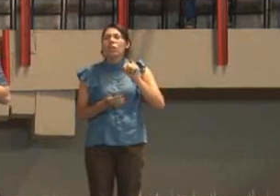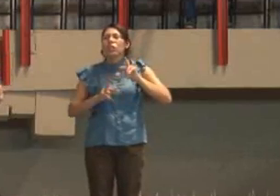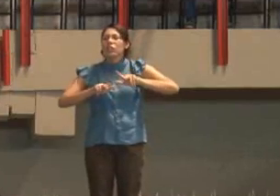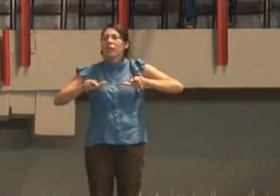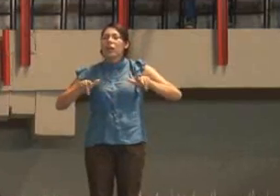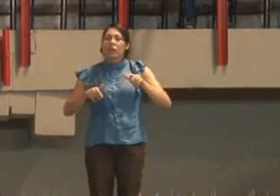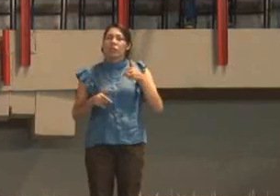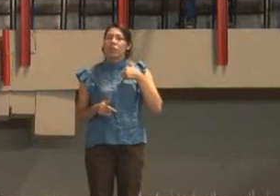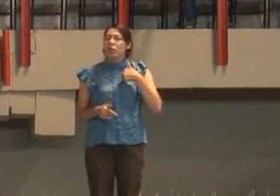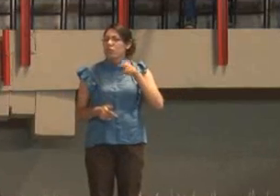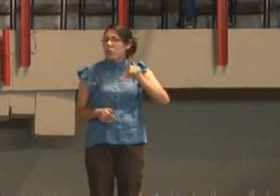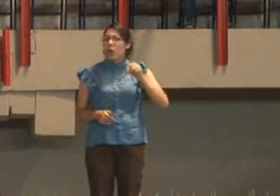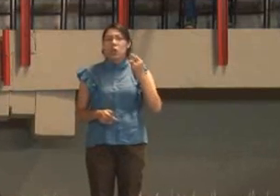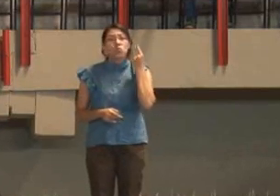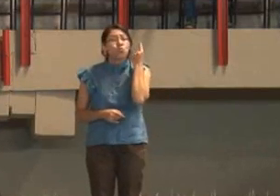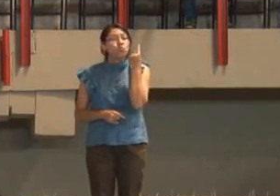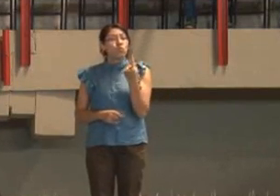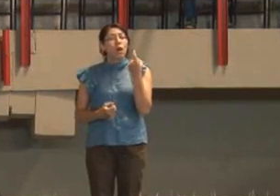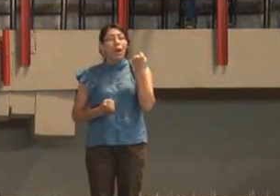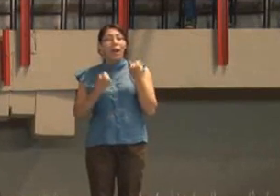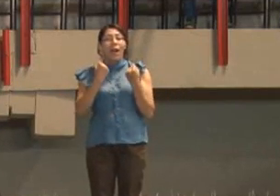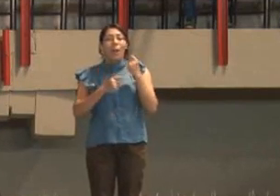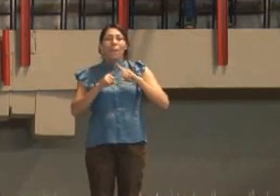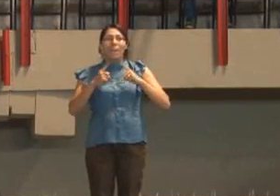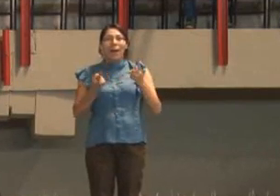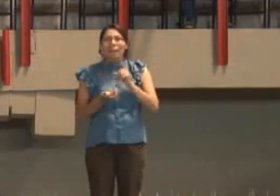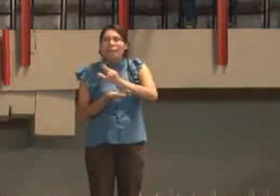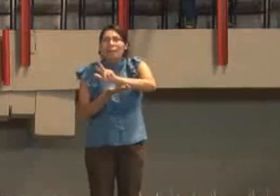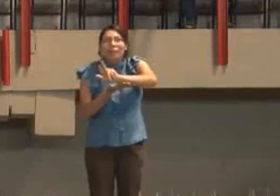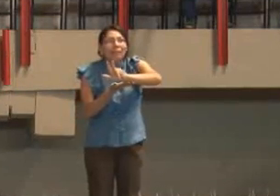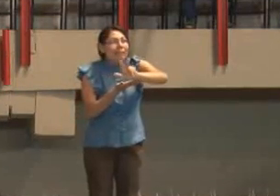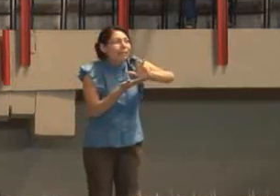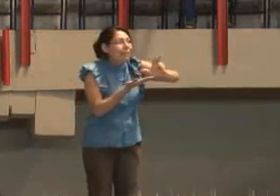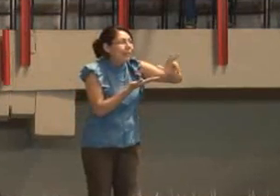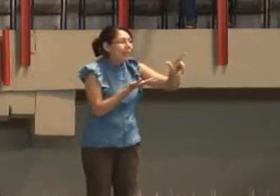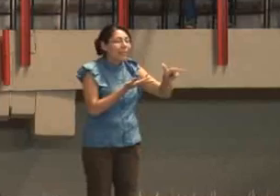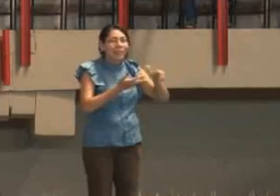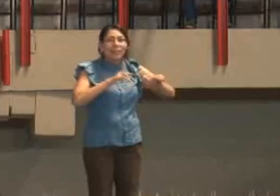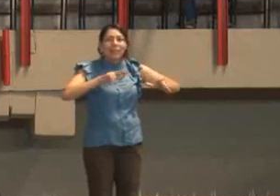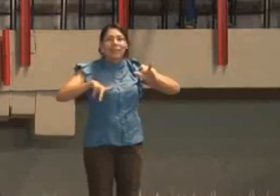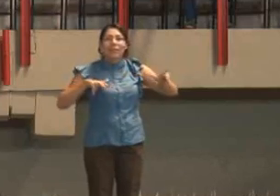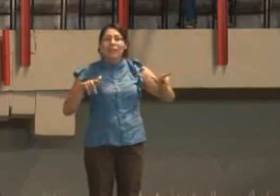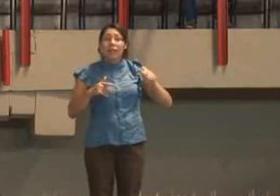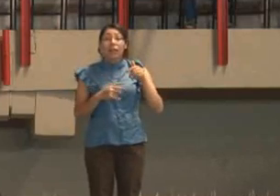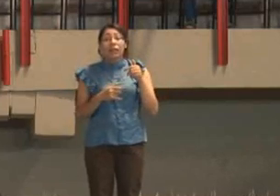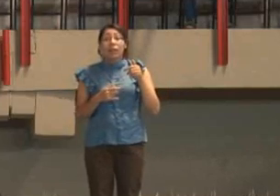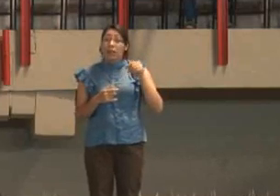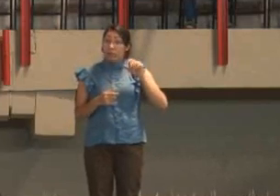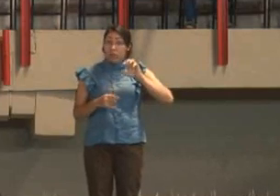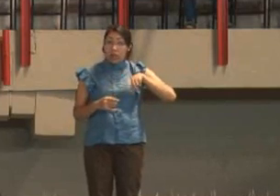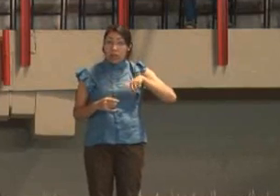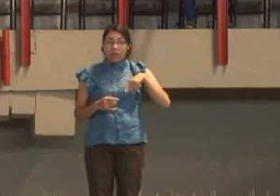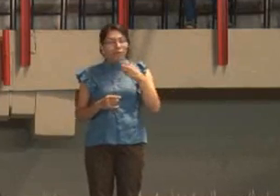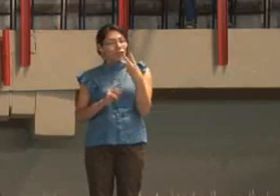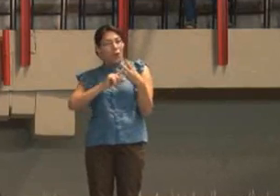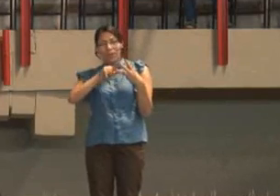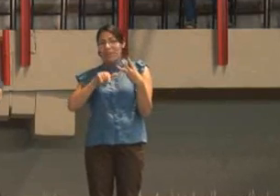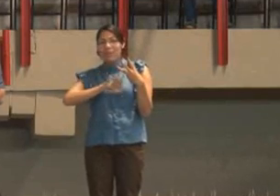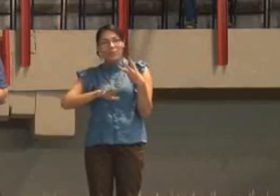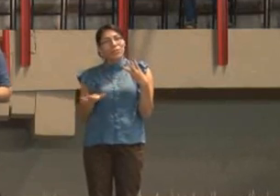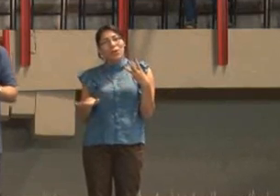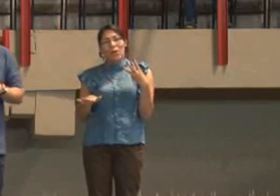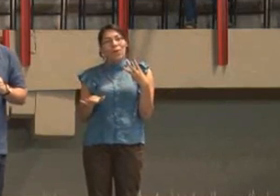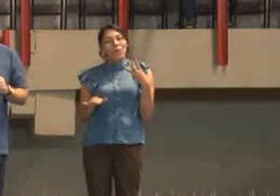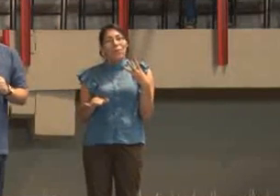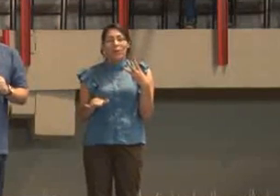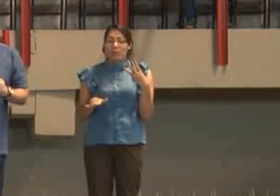Eu só vou escolher um carro, mas eu tenho quantas opções de modelo? Não tem 3 opções? Então você bota lá, ó, você tem 3